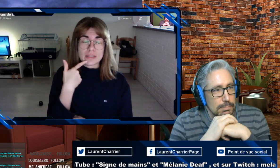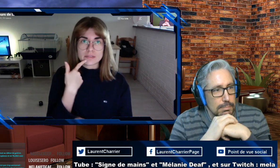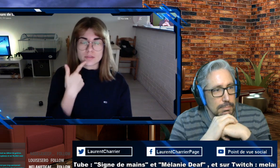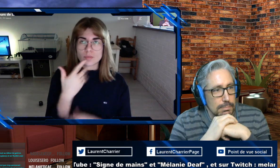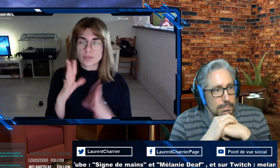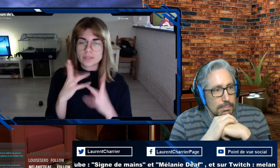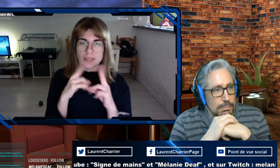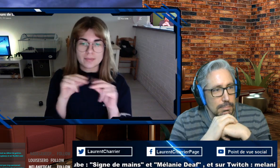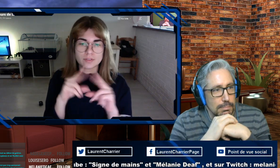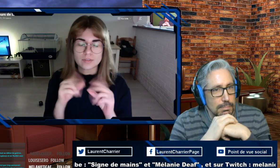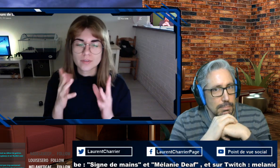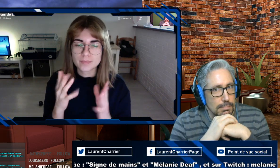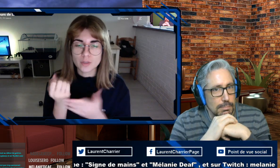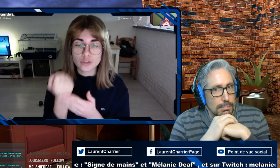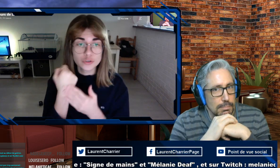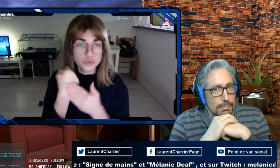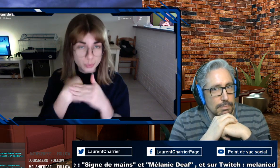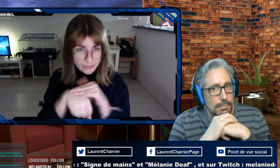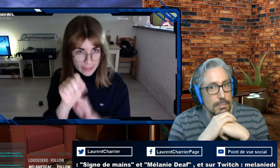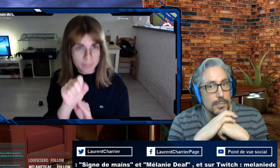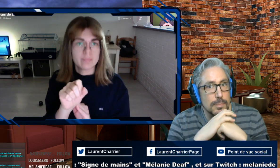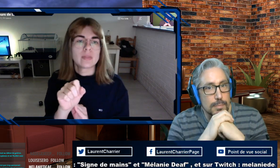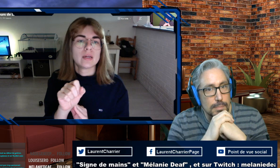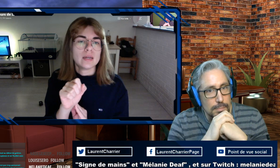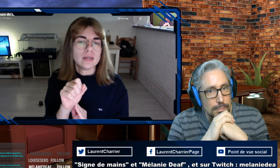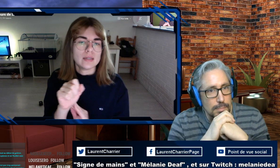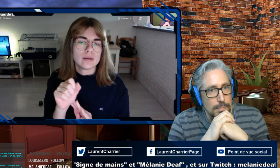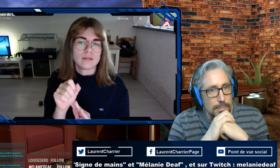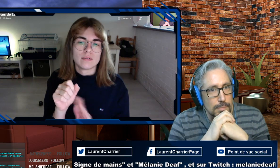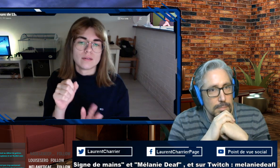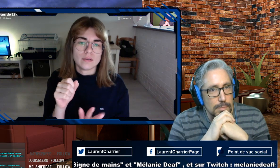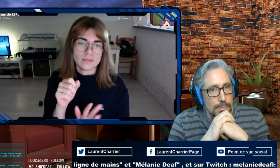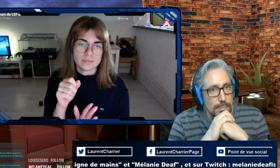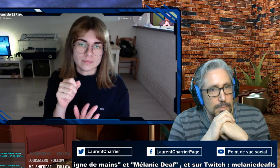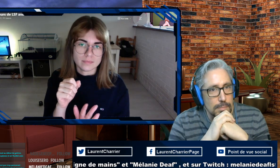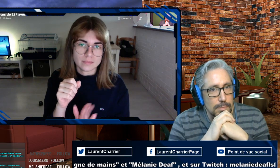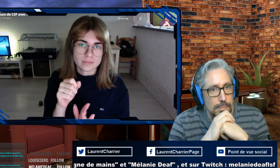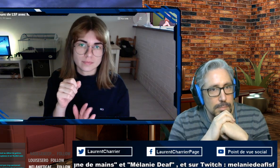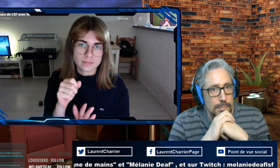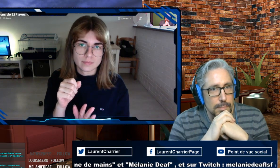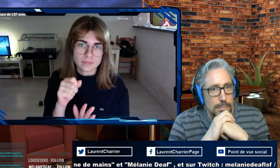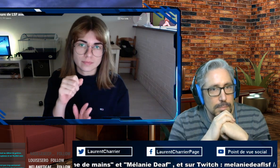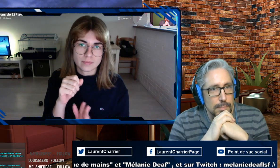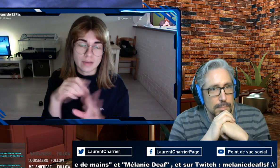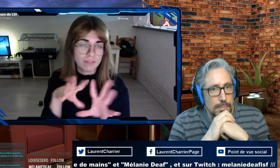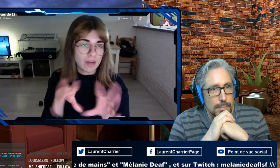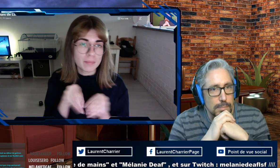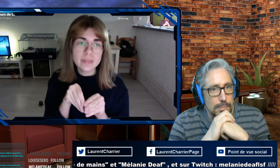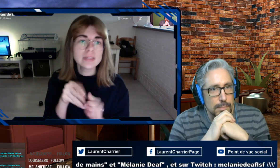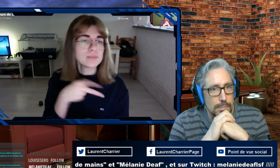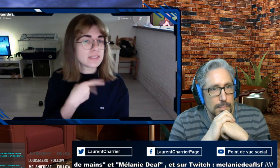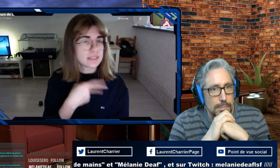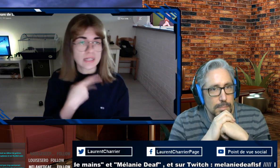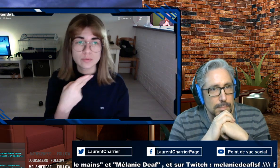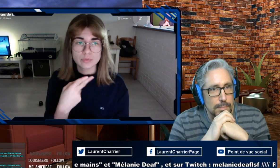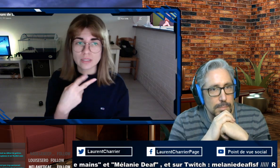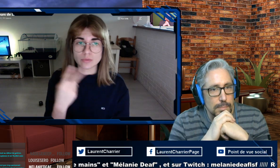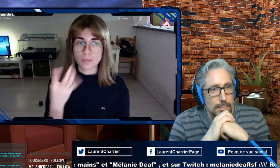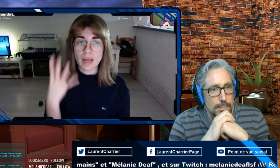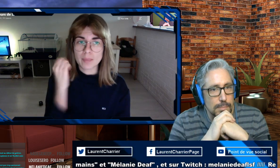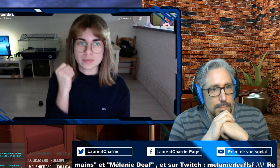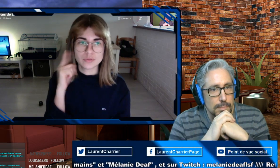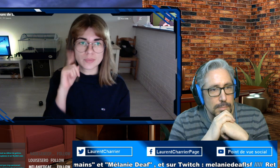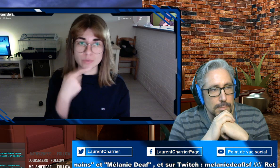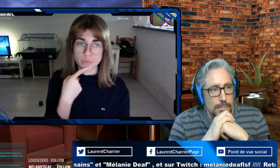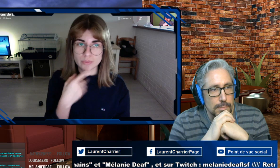en fait, comment dire, quand je suis née, Ma famille, les médecins, tout ça, je